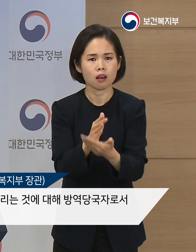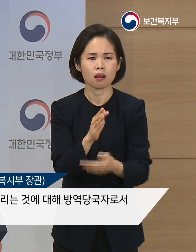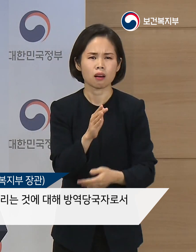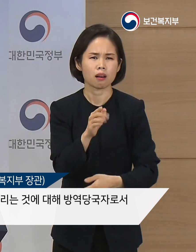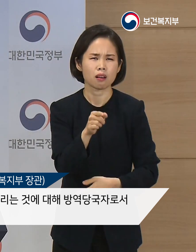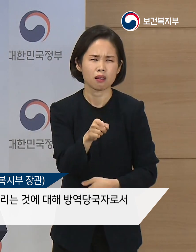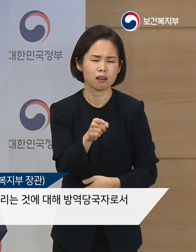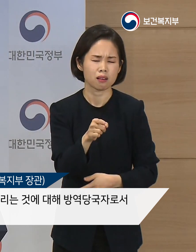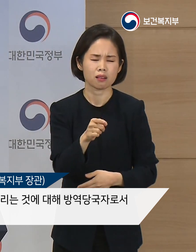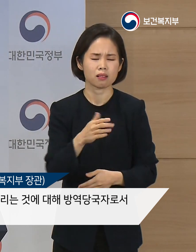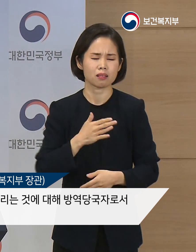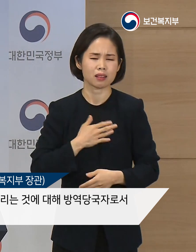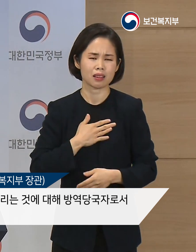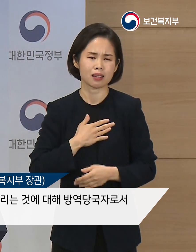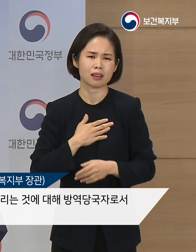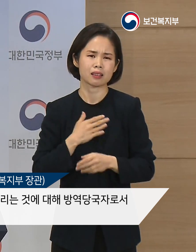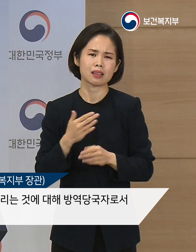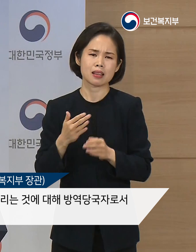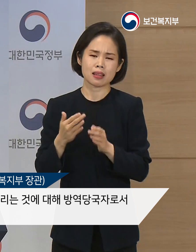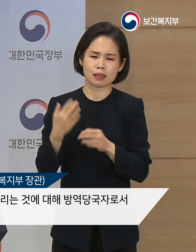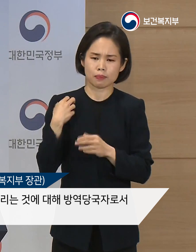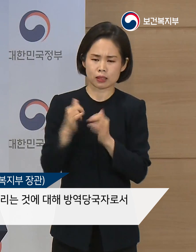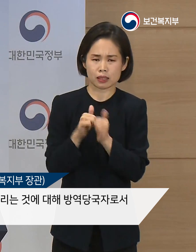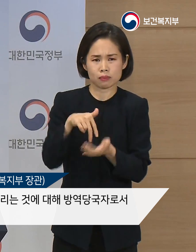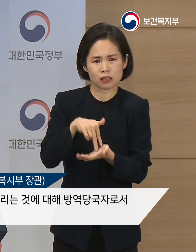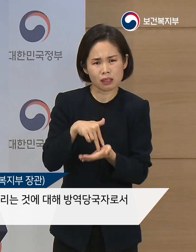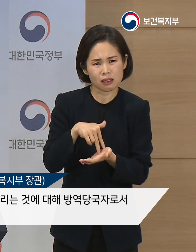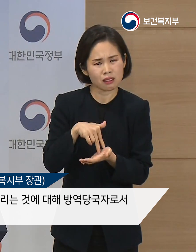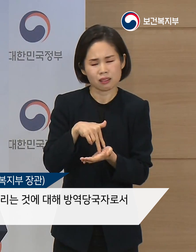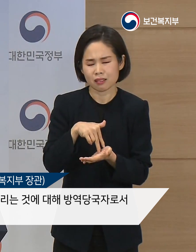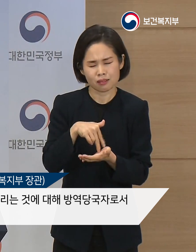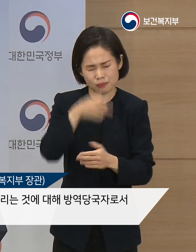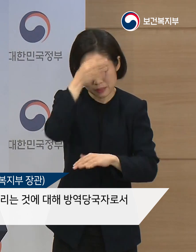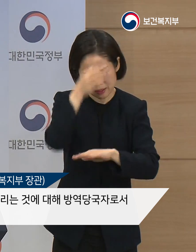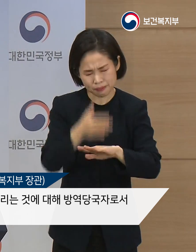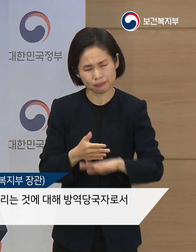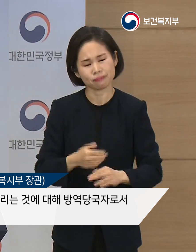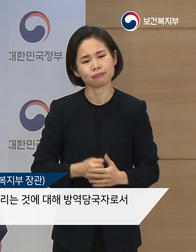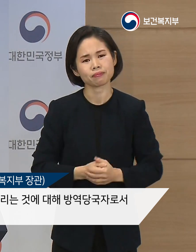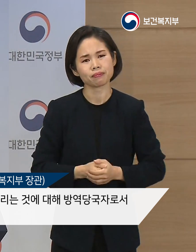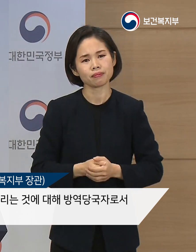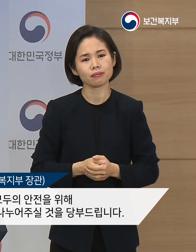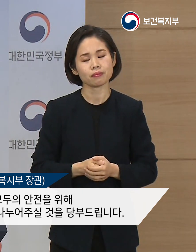대해 방역당국자로서 송구스럽고 안타까운 심정입니다.